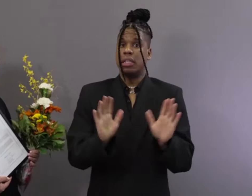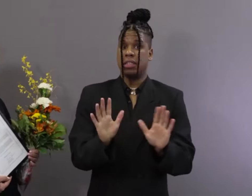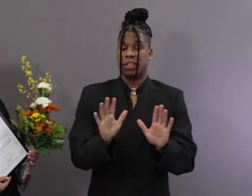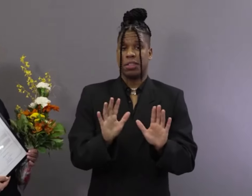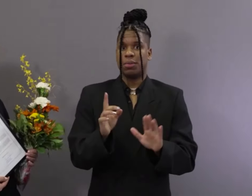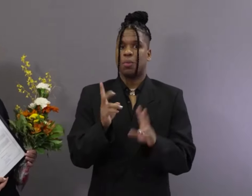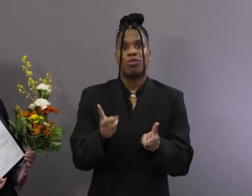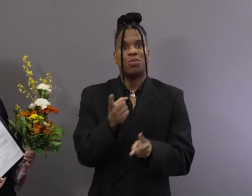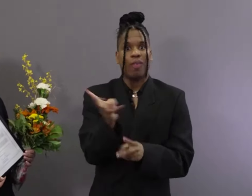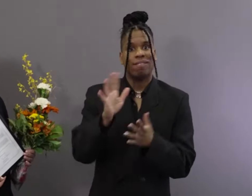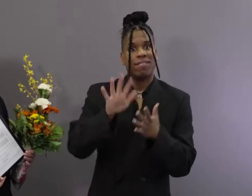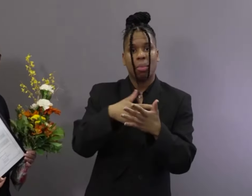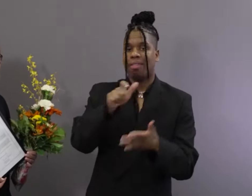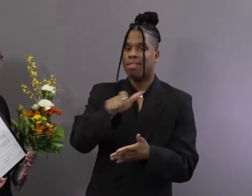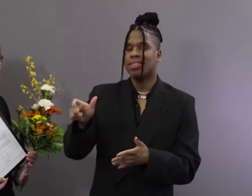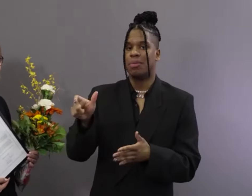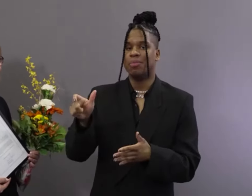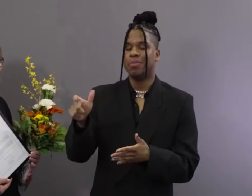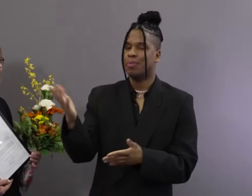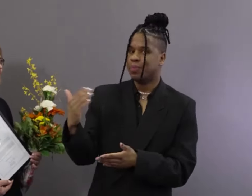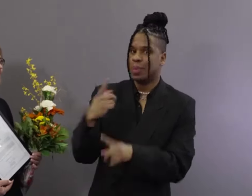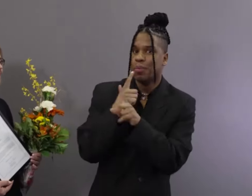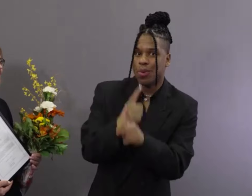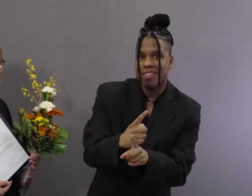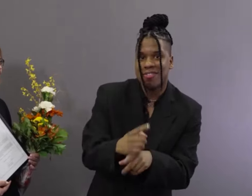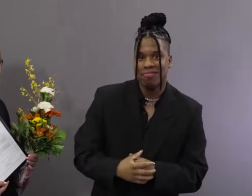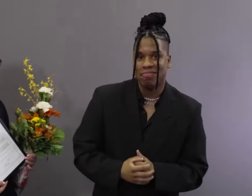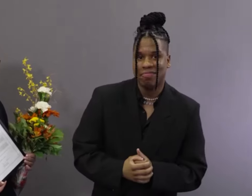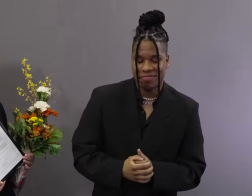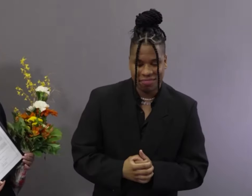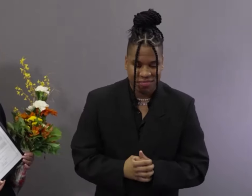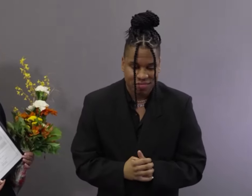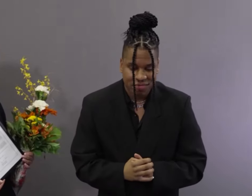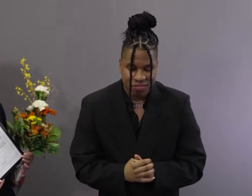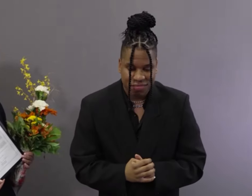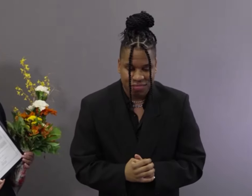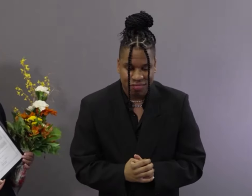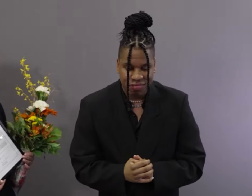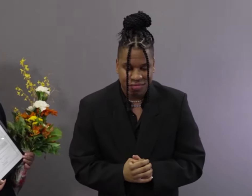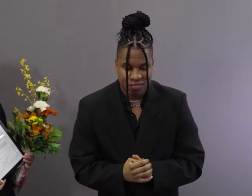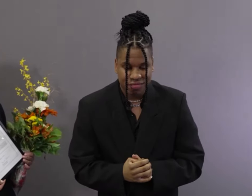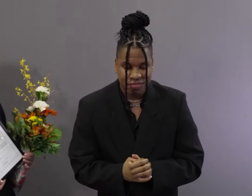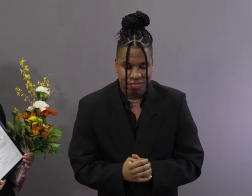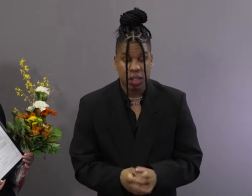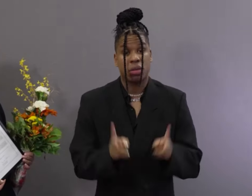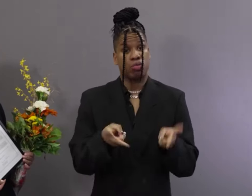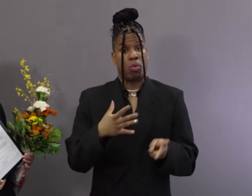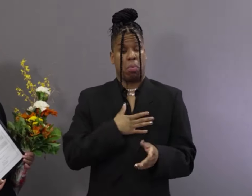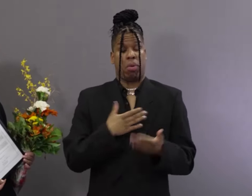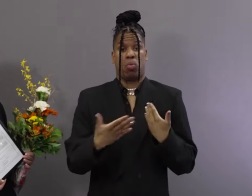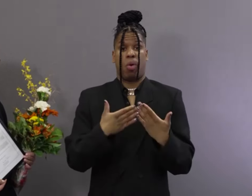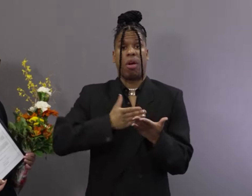niitä. Enkä tietenkään voi tehdä sitä yksin. Tarvitsen muita viittomakielisiä mukaan tähän työhön.